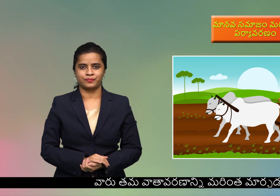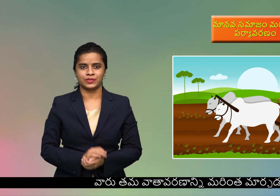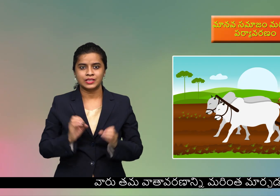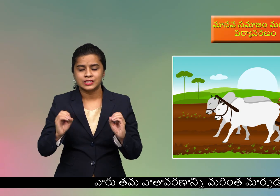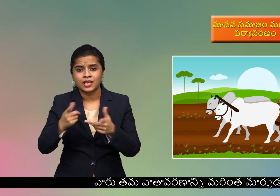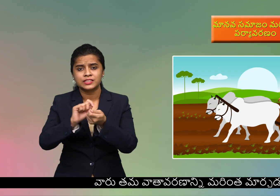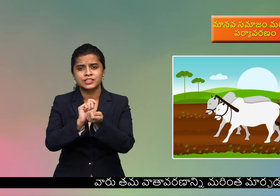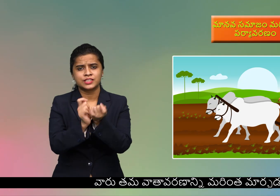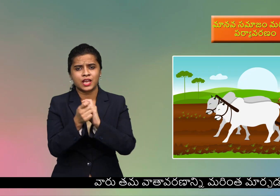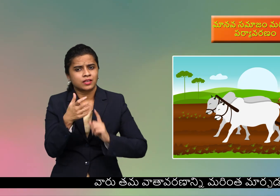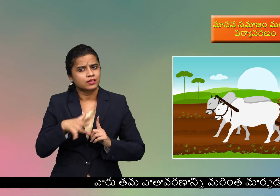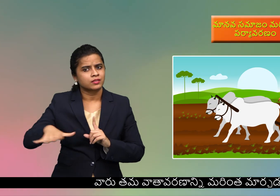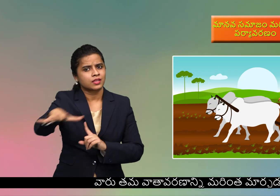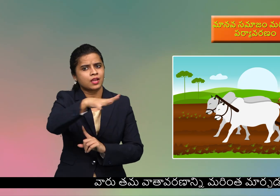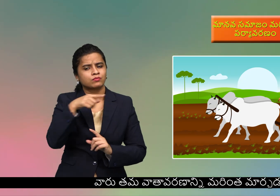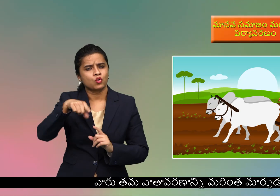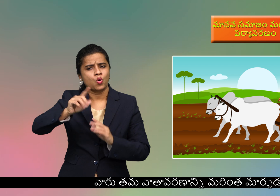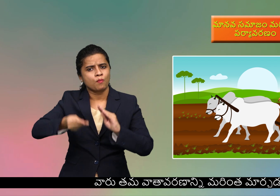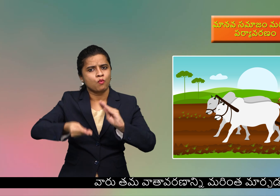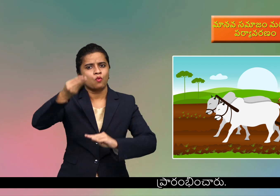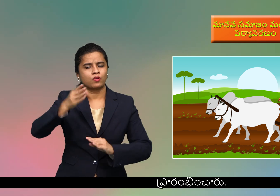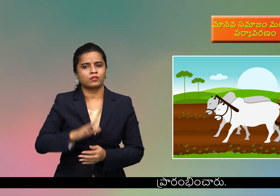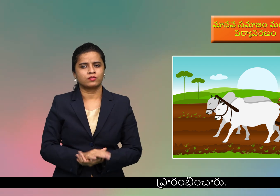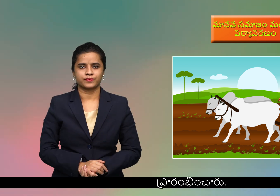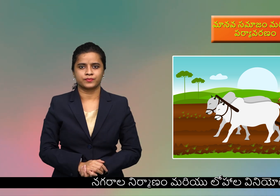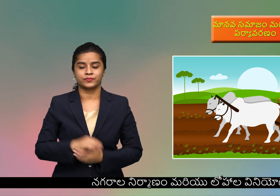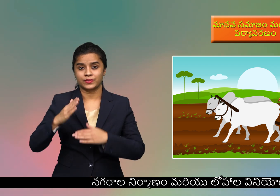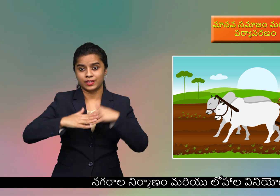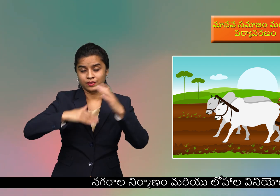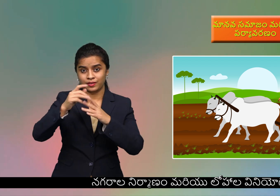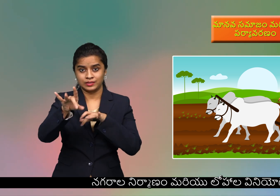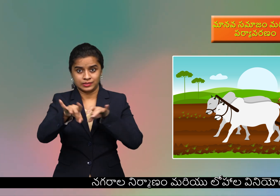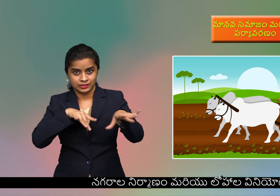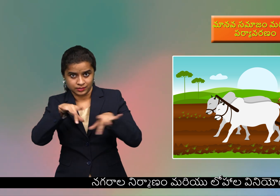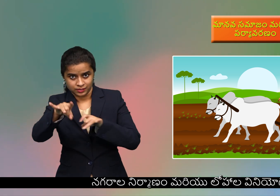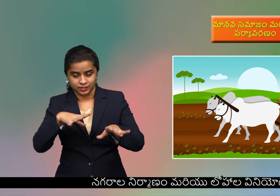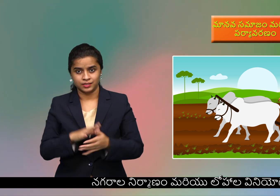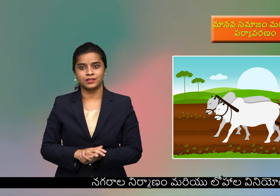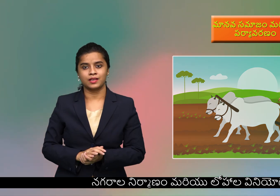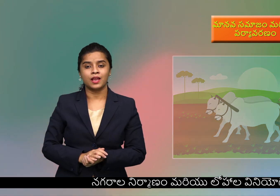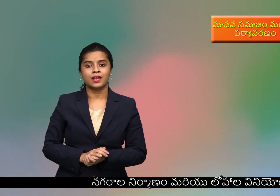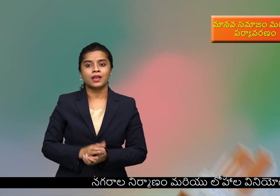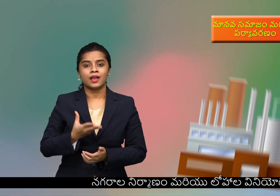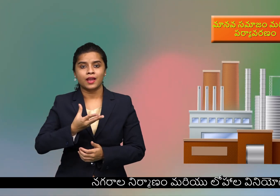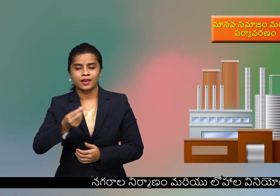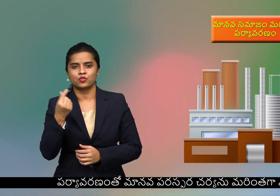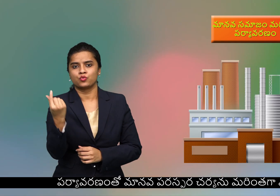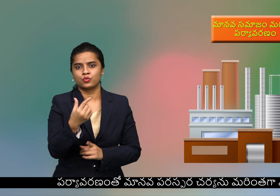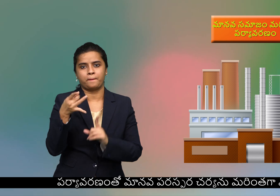వారు తమ వాతావరణాన్ని మరింత మార్చడం ప్రారంభించారు. నగరాల నిర్మాణం మరియు లోహాల